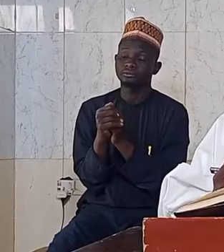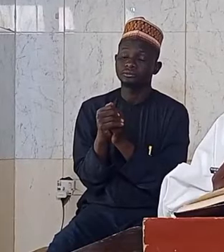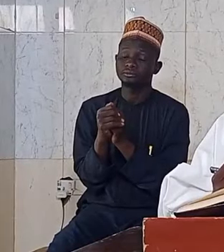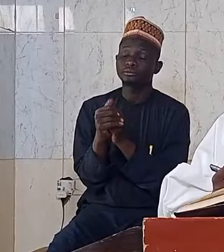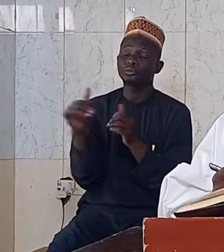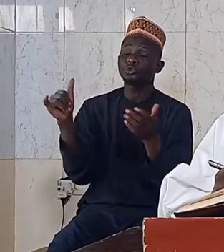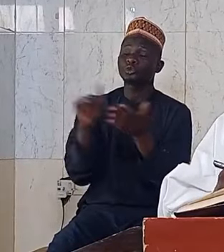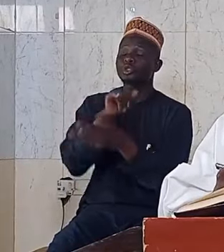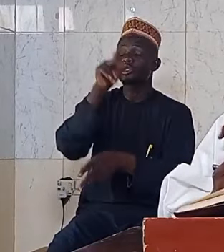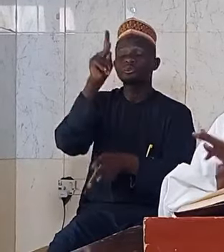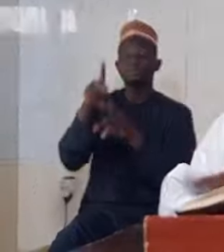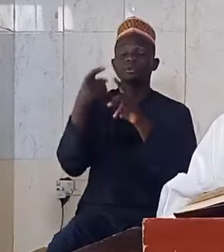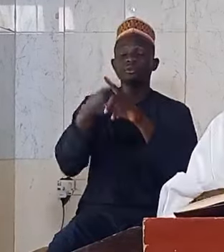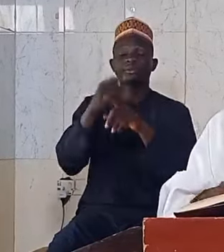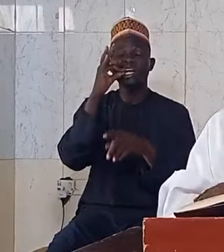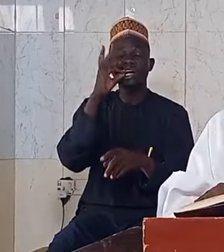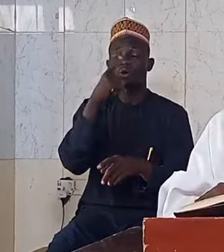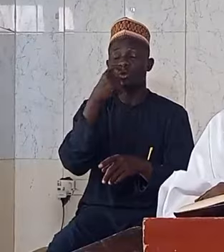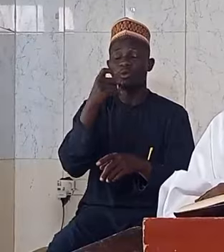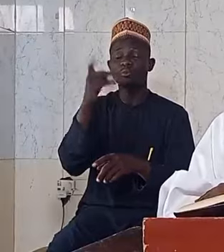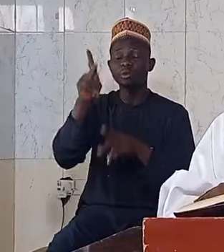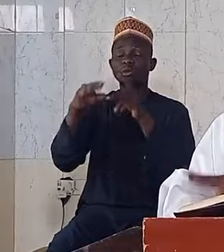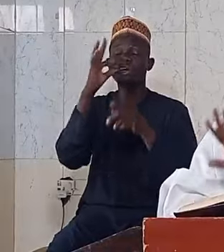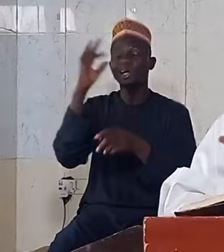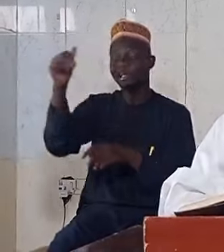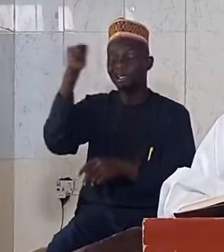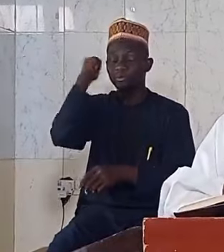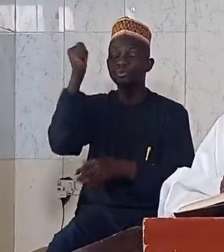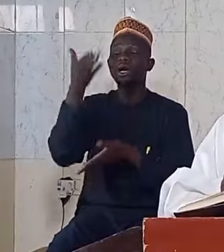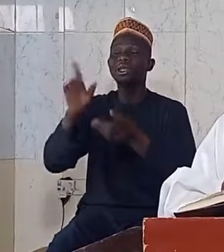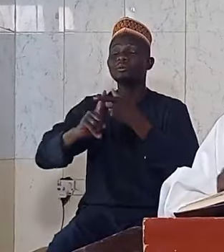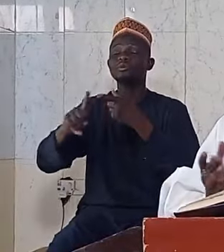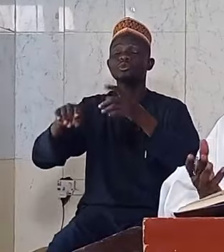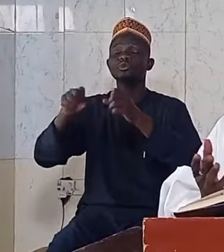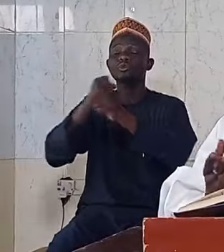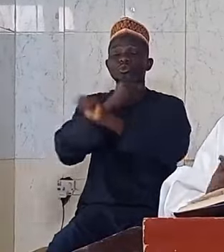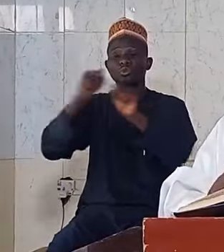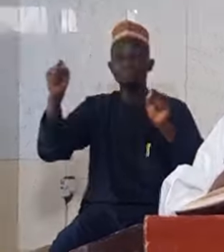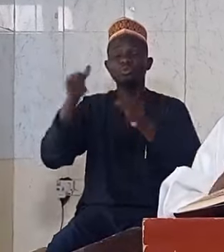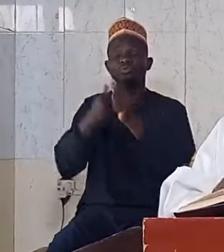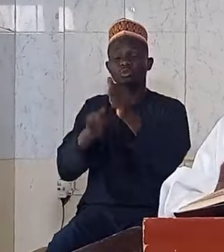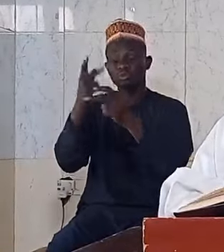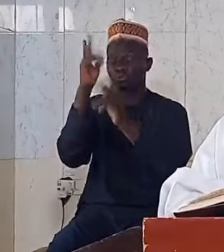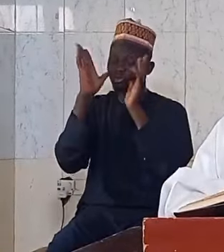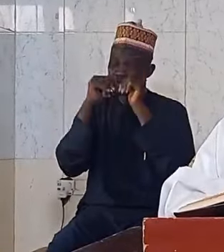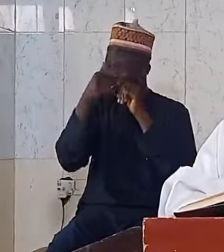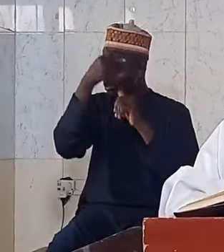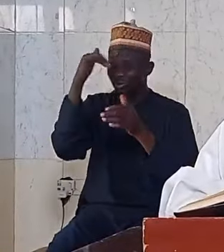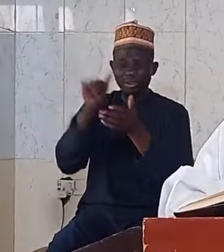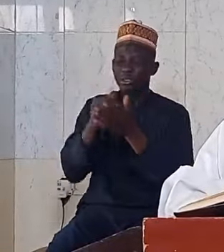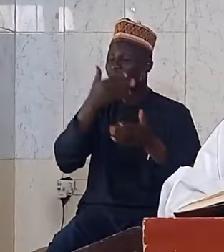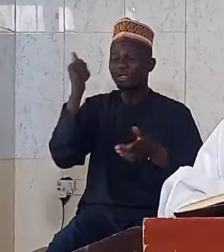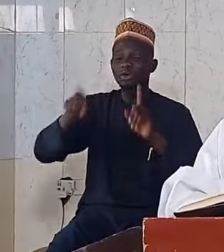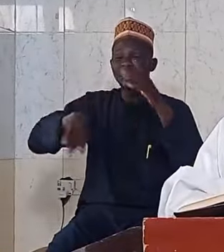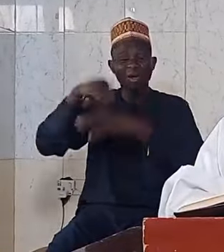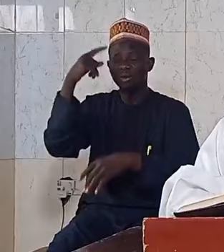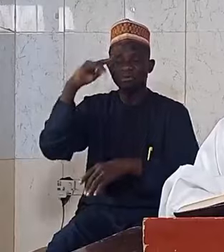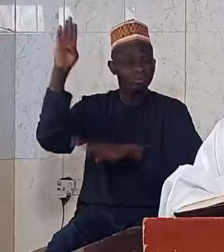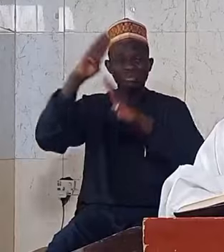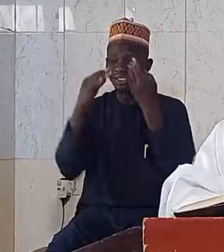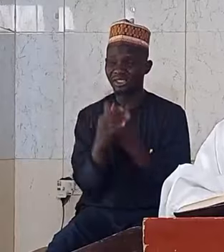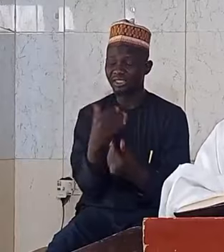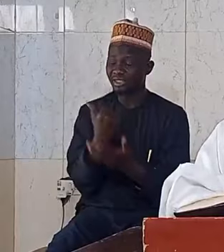su mazansu da matansu to ko da dan wannan ya kamata ku fito ku yi jihadi to shine Allah subhanahu wa ta'ala ke cewa